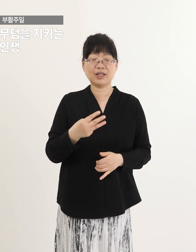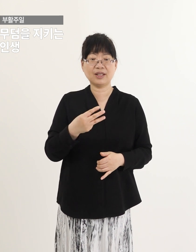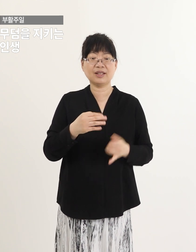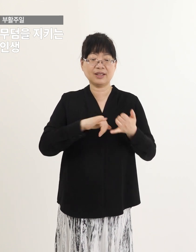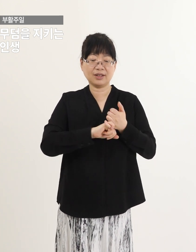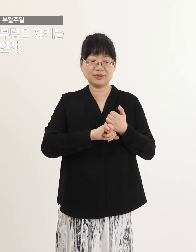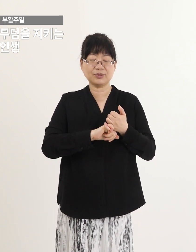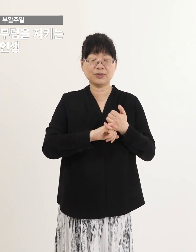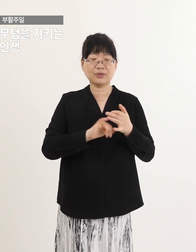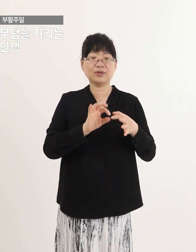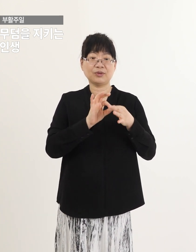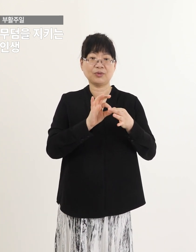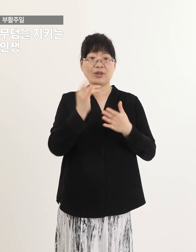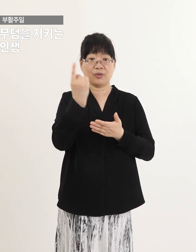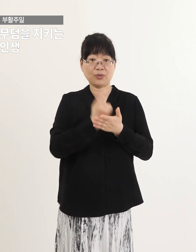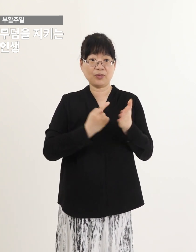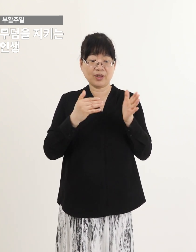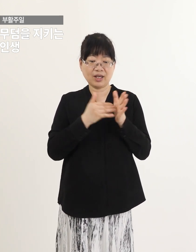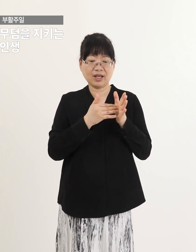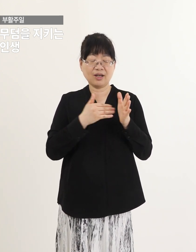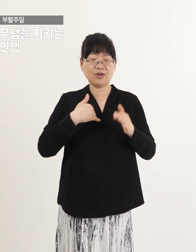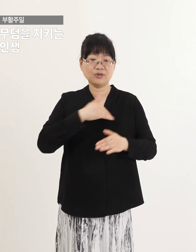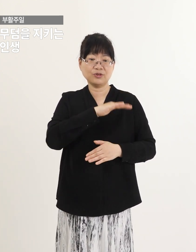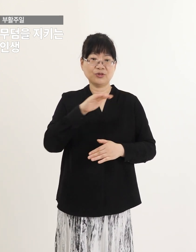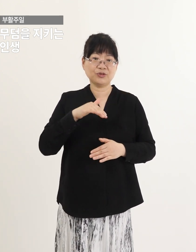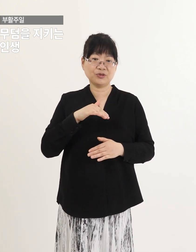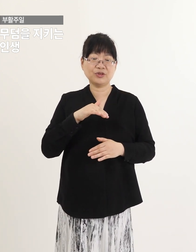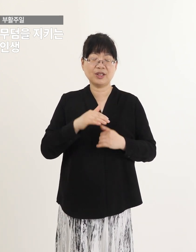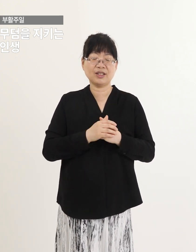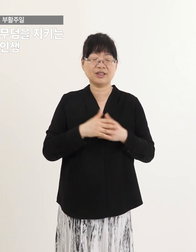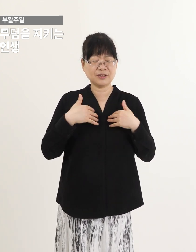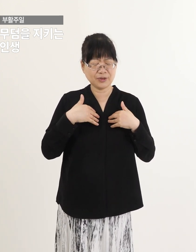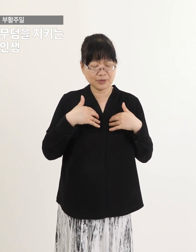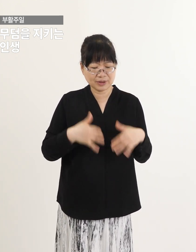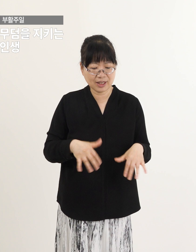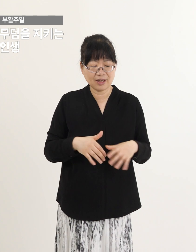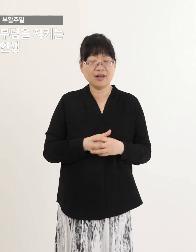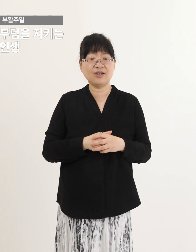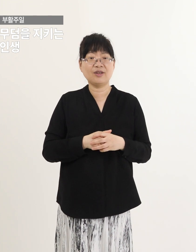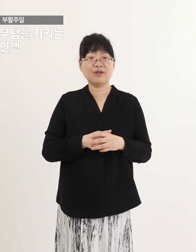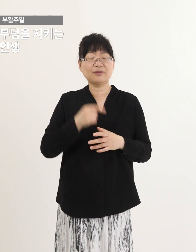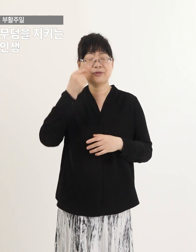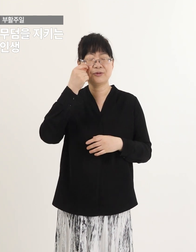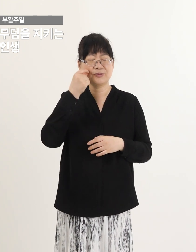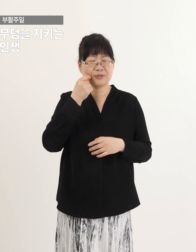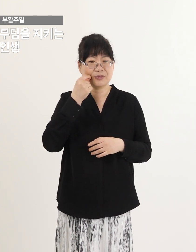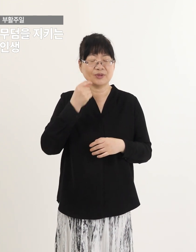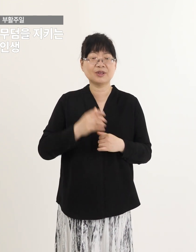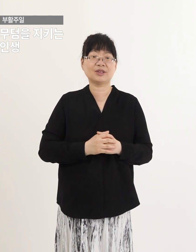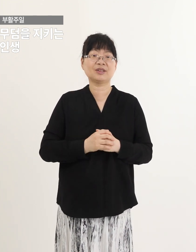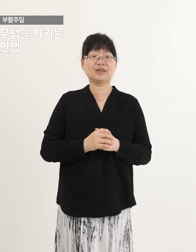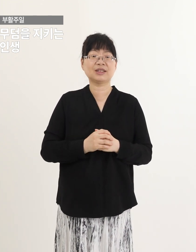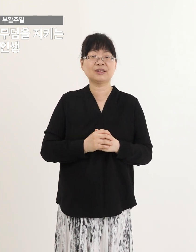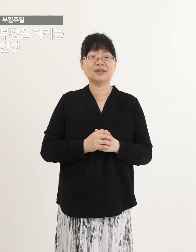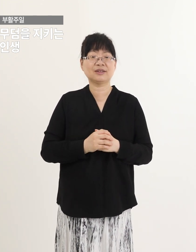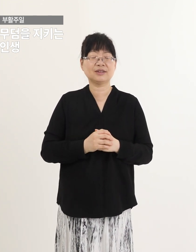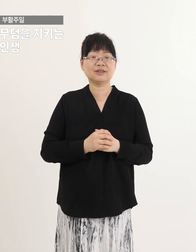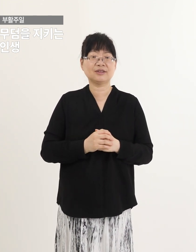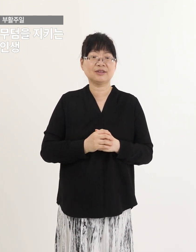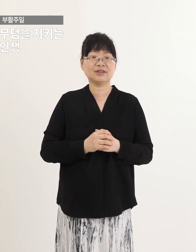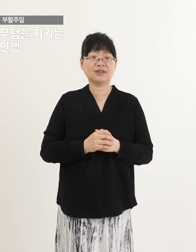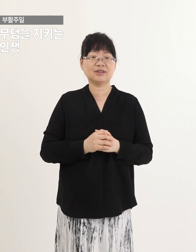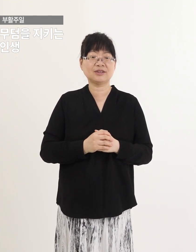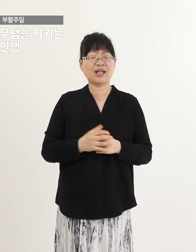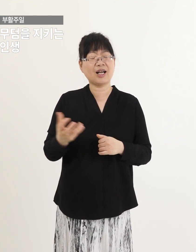임마누엘의 약속으로 오셨어요. 그래서 우리의 처절한 연약함, 눈물,